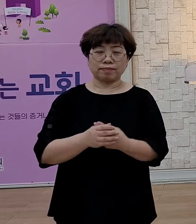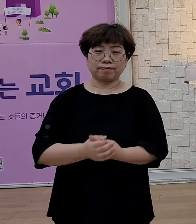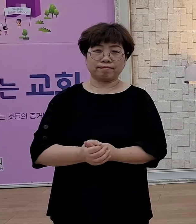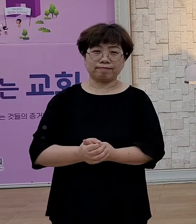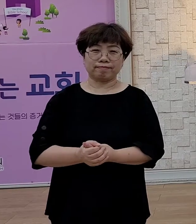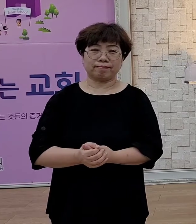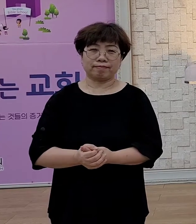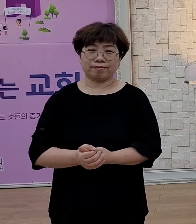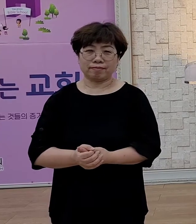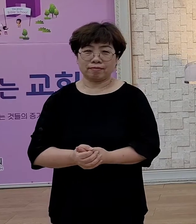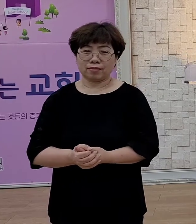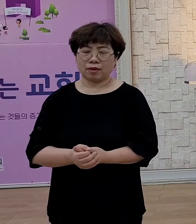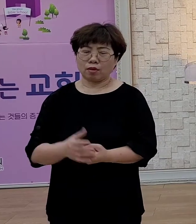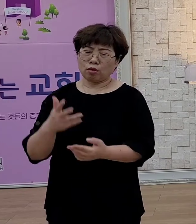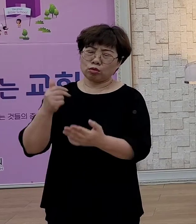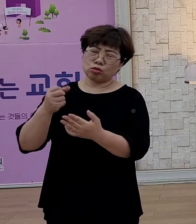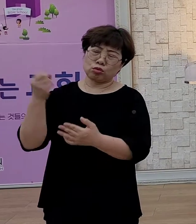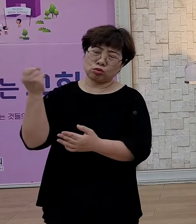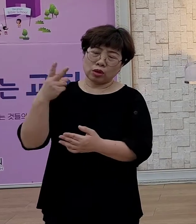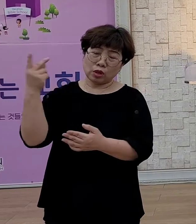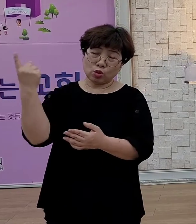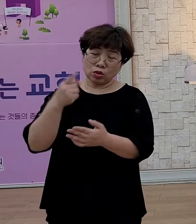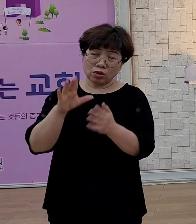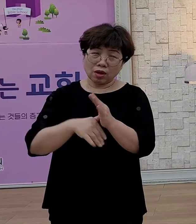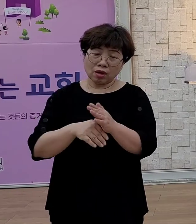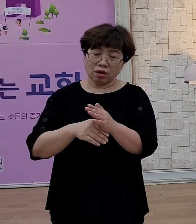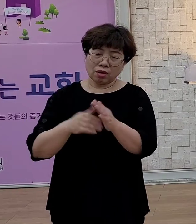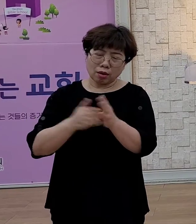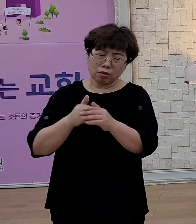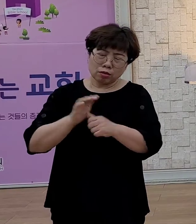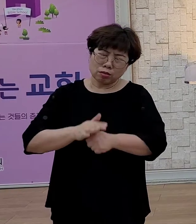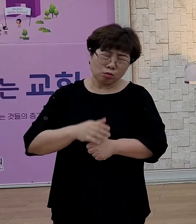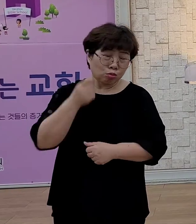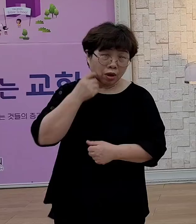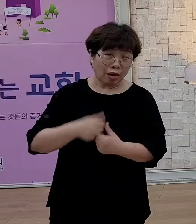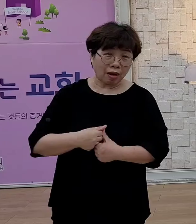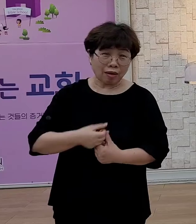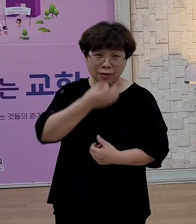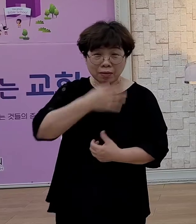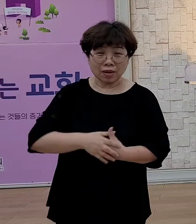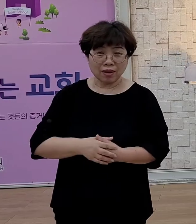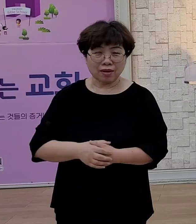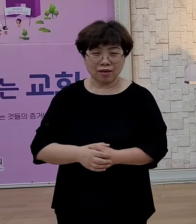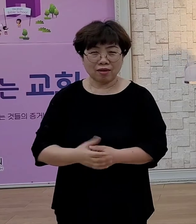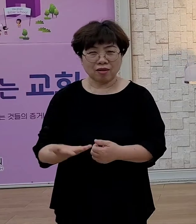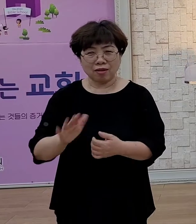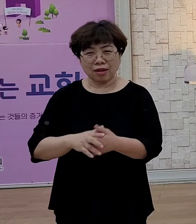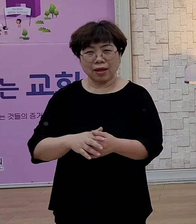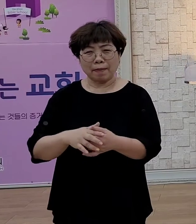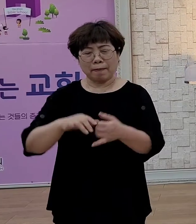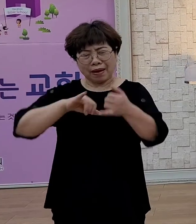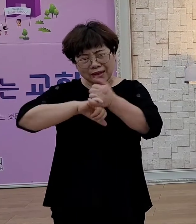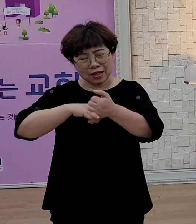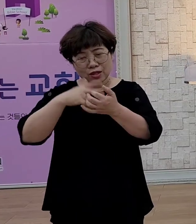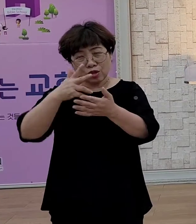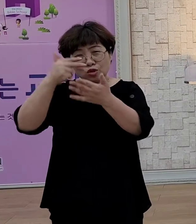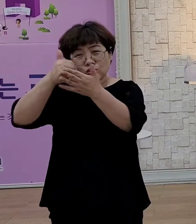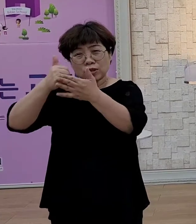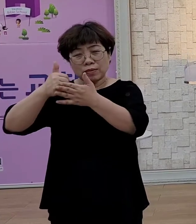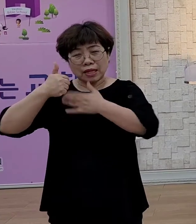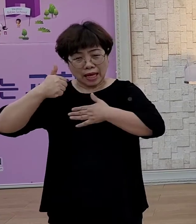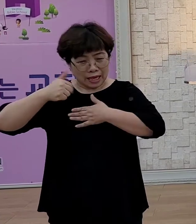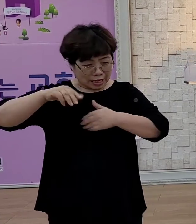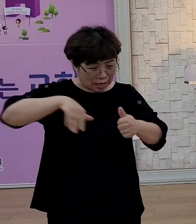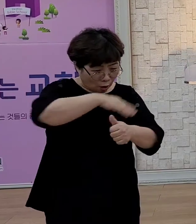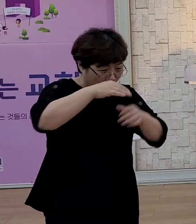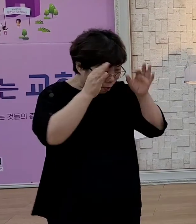이게 참아집니까? 이거 고통스럽죠. 그게 아니라 반드시 내 문제, 이 상황 가운데 주님 오신다. 이거